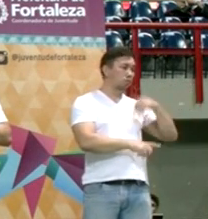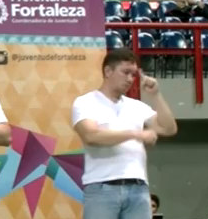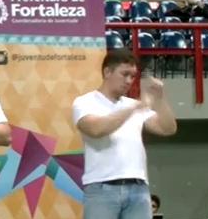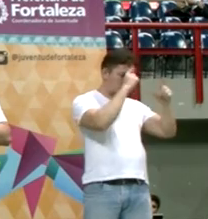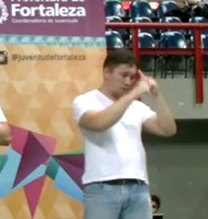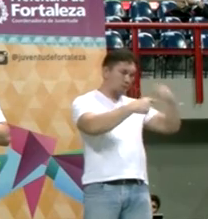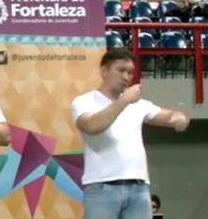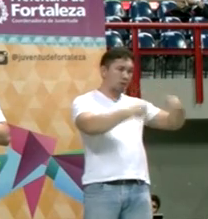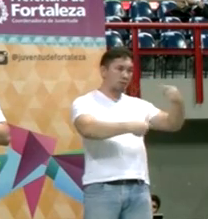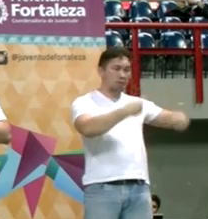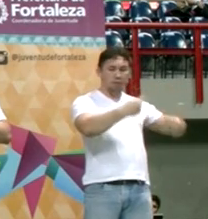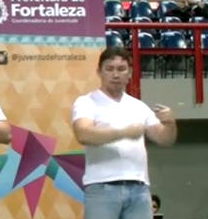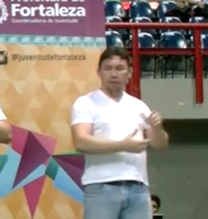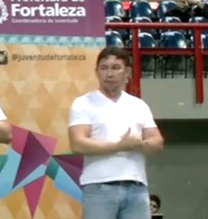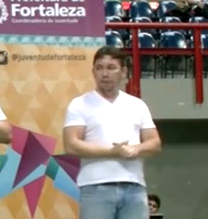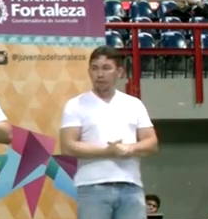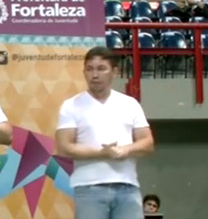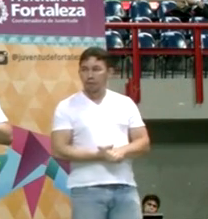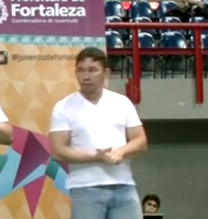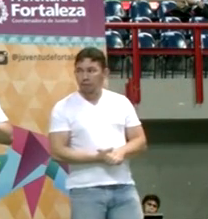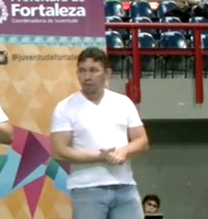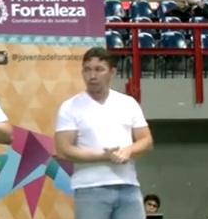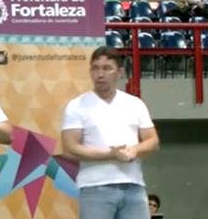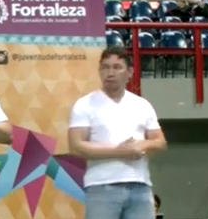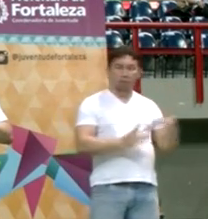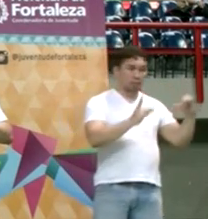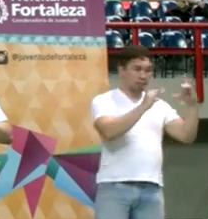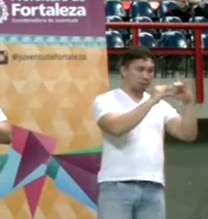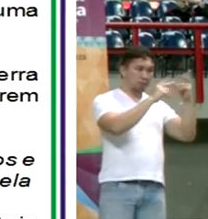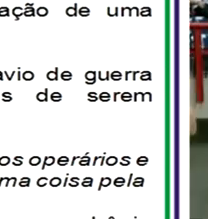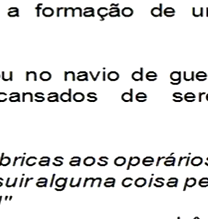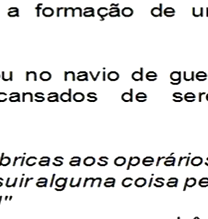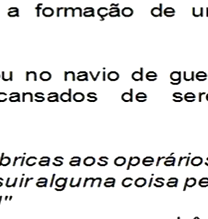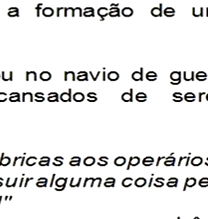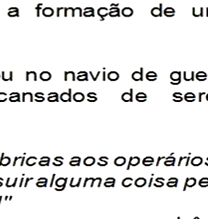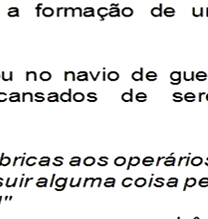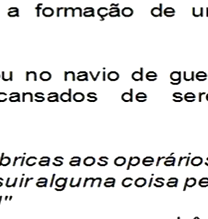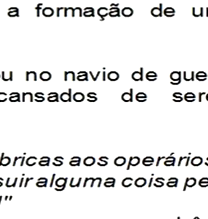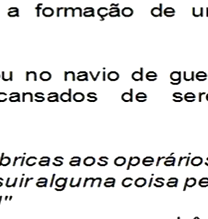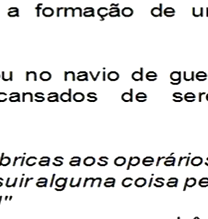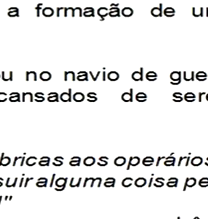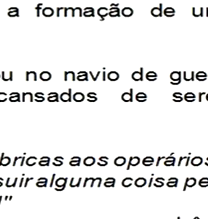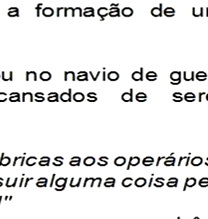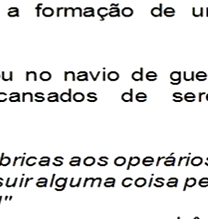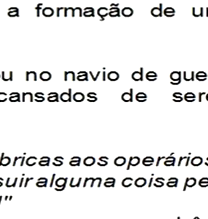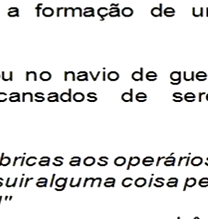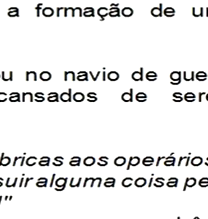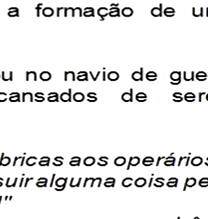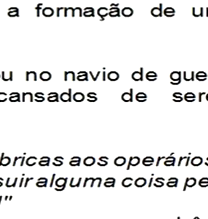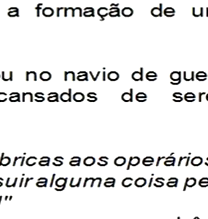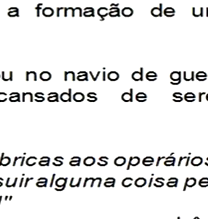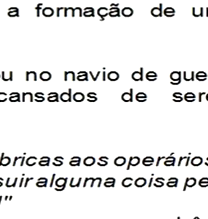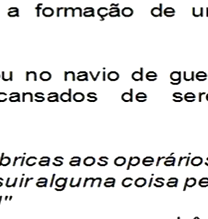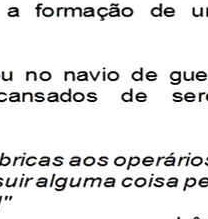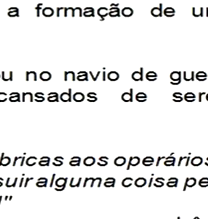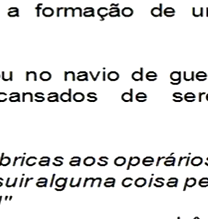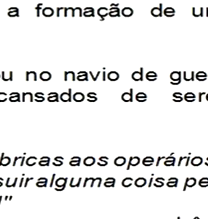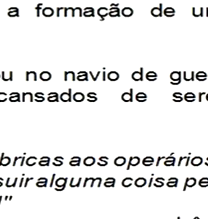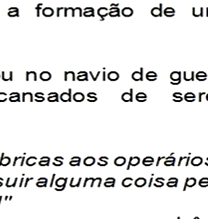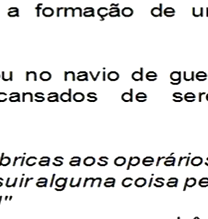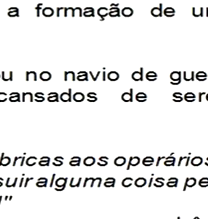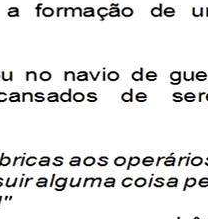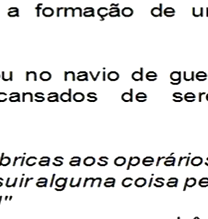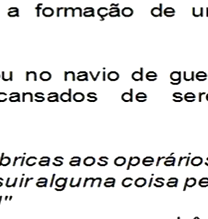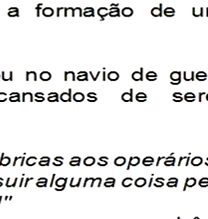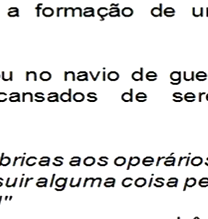controle político, tá? Prendeu o czar no próprio palácio, beleza? E aí, enquanto a burguesia tomou o poder, ela decretou